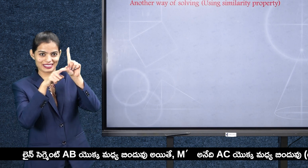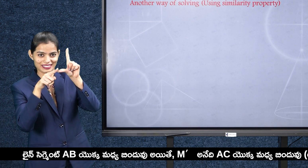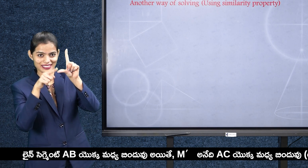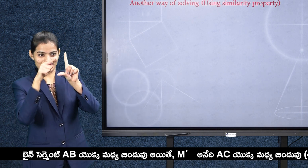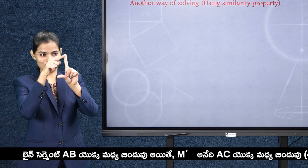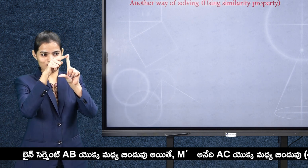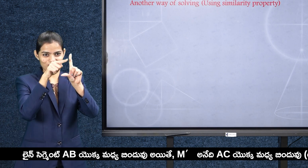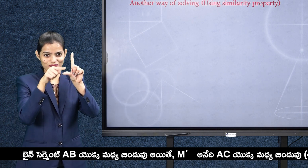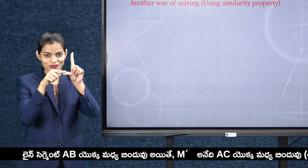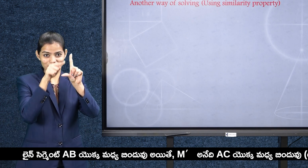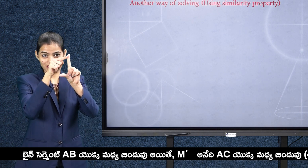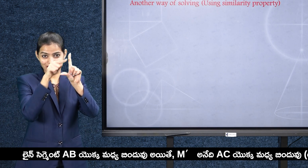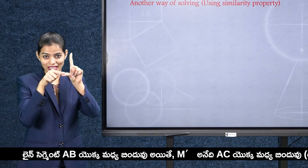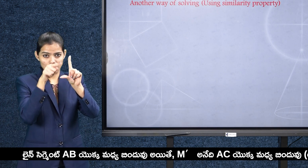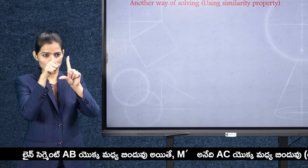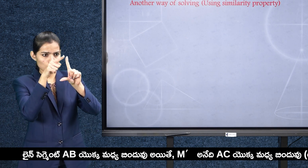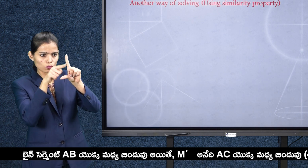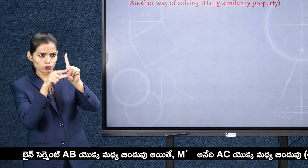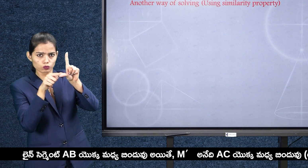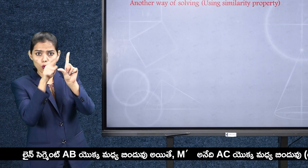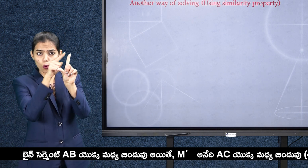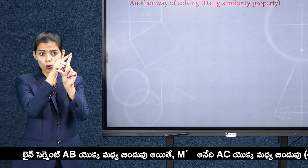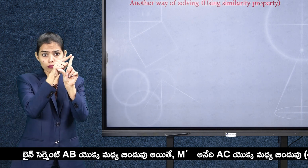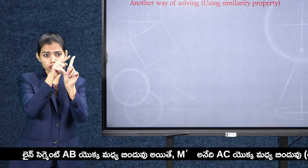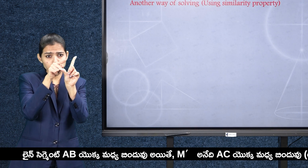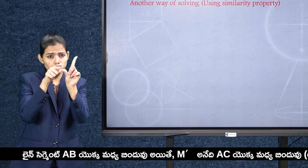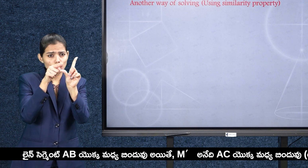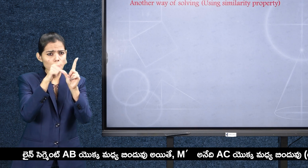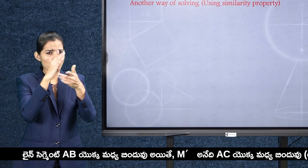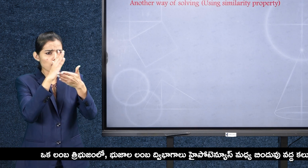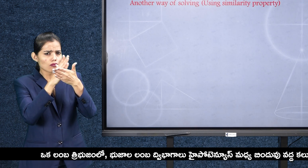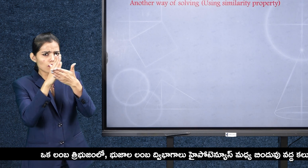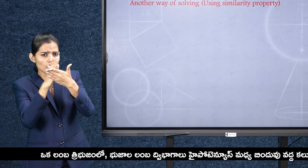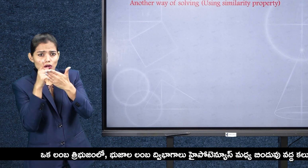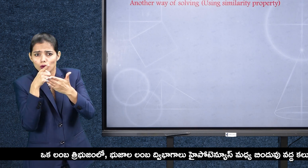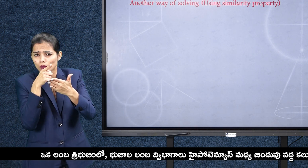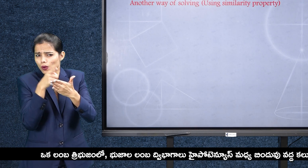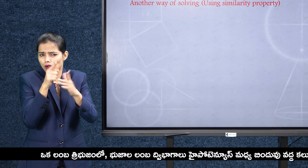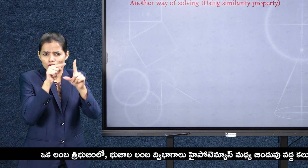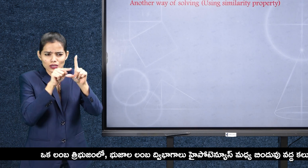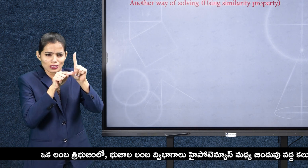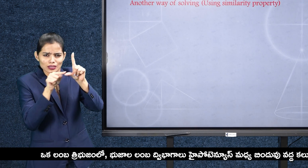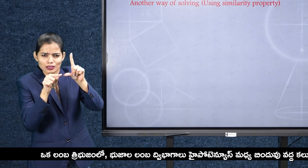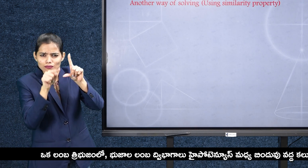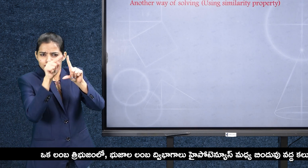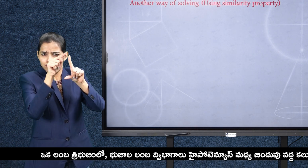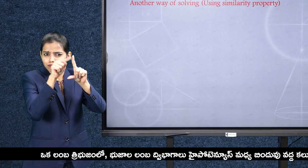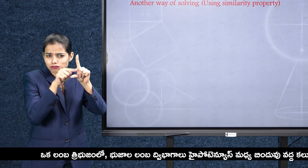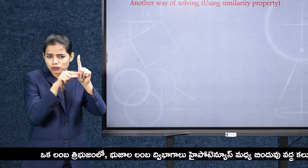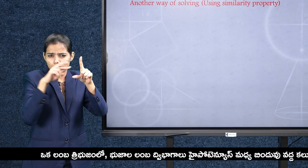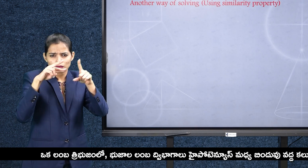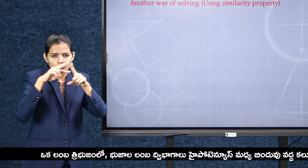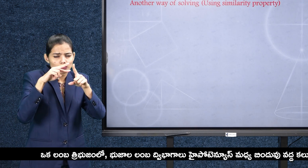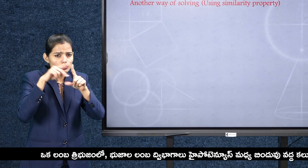AC యొక్క మధ్య బిందువు. క్రింది చిత్రంలో ఒక లంబ త్రిభుజంలో భుజాల లంబ